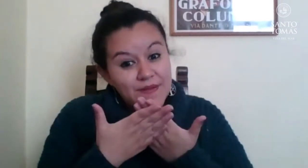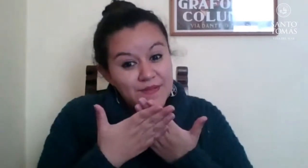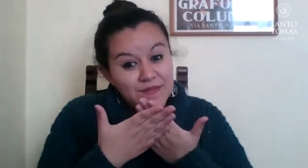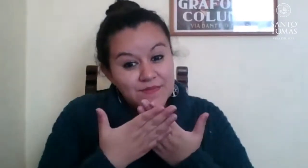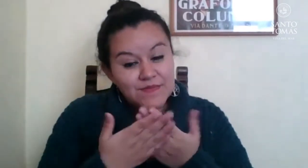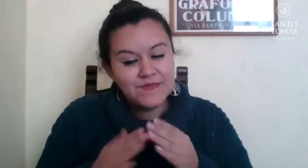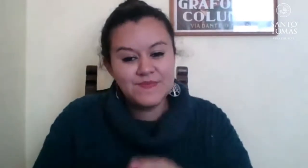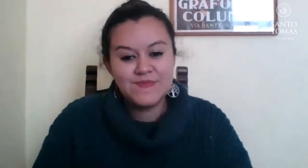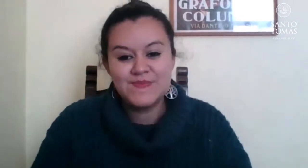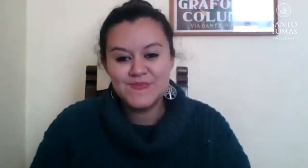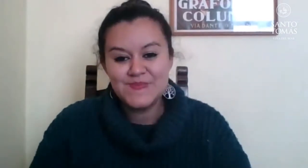¿Cuándo?